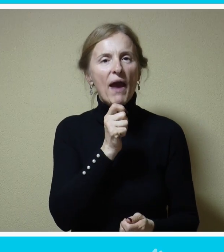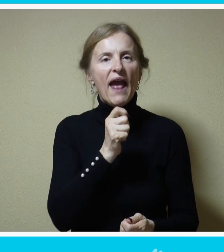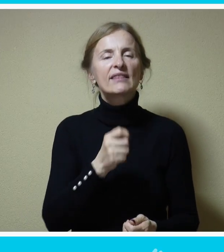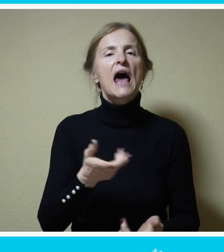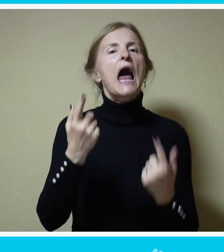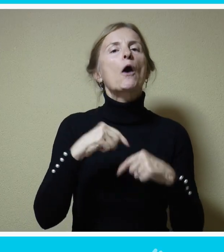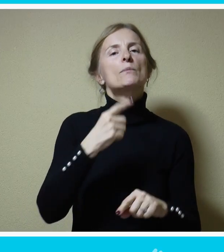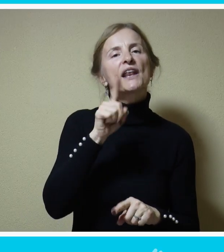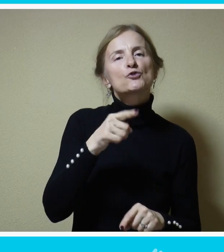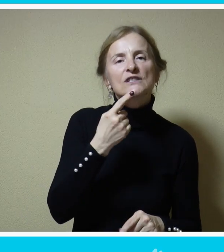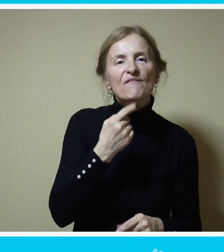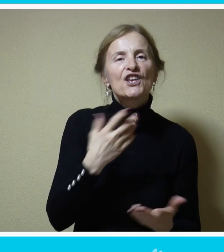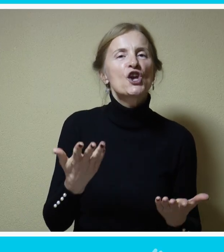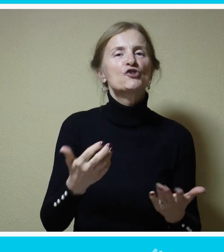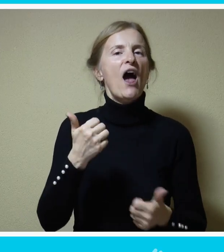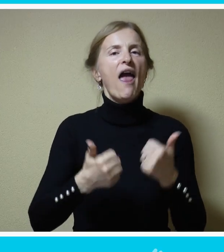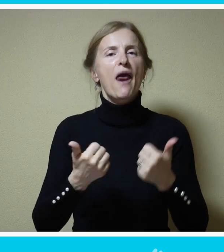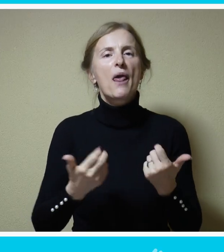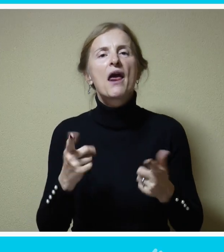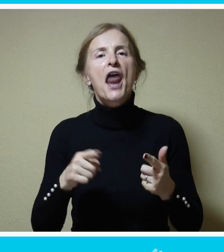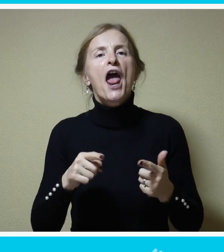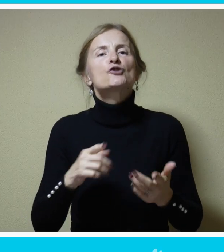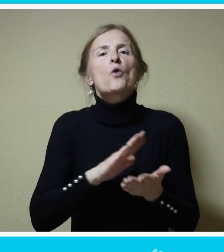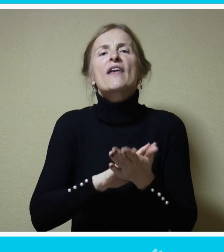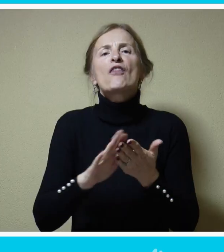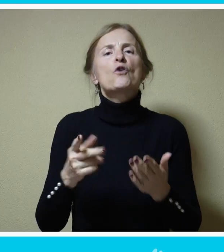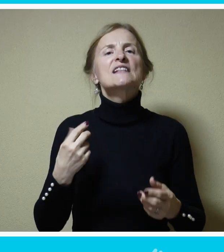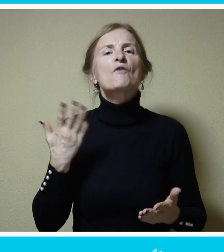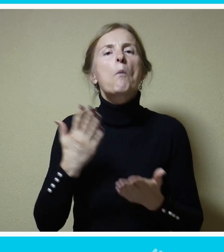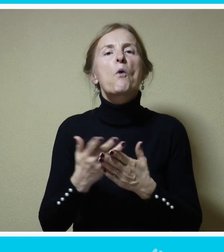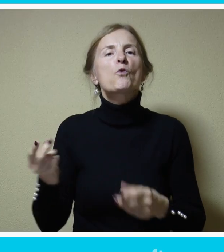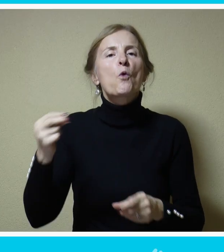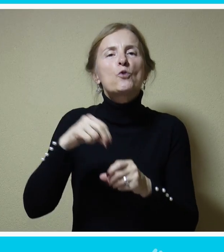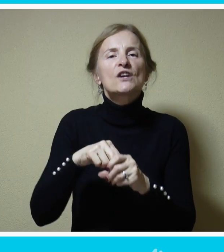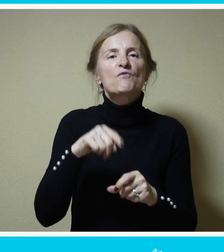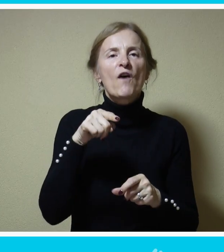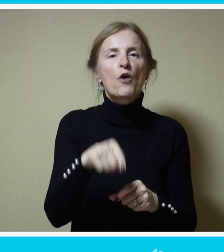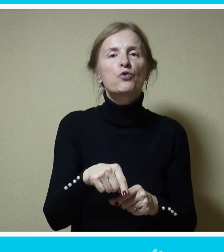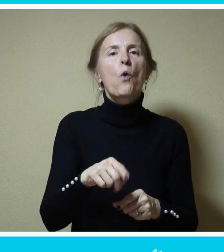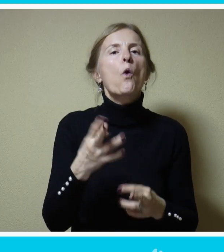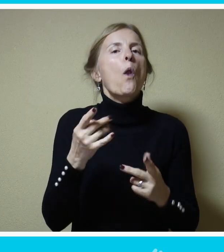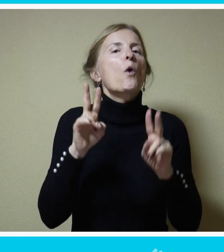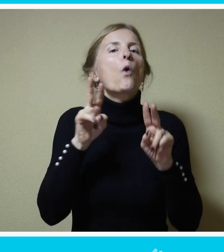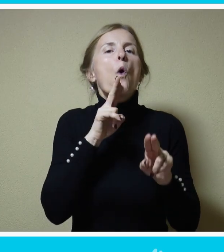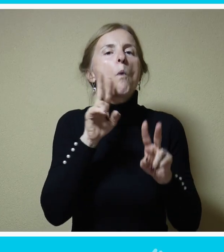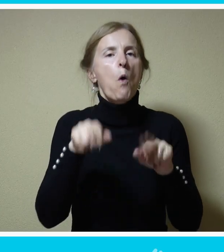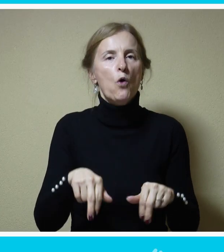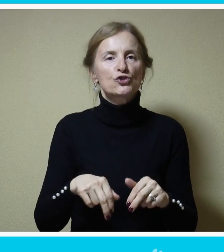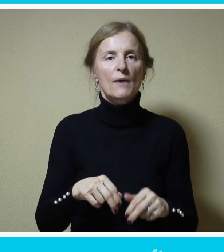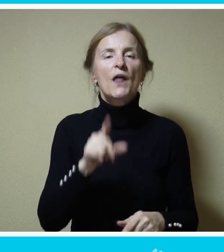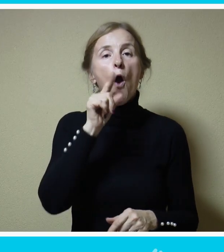komentar ako im se sviđa ili jednostavno učestvuju pomalo u tome koliko ko